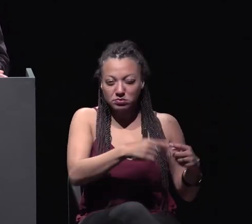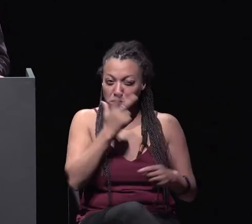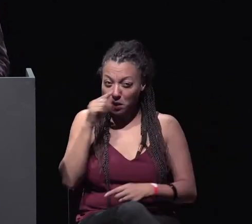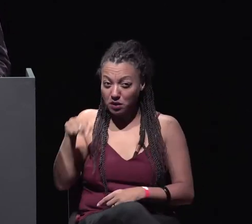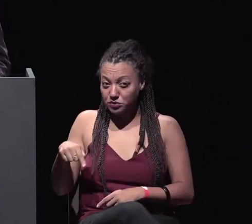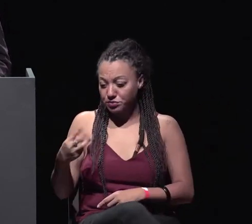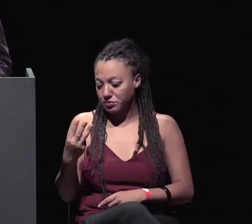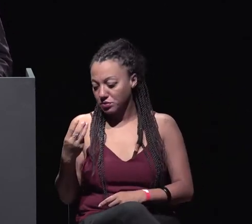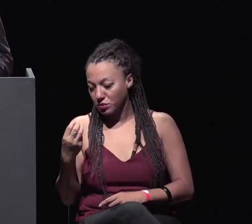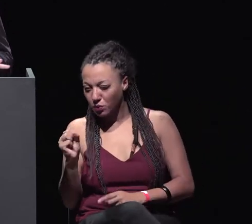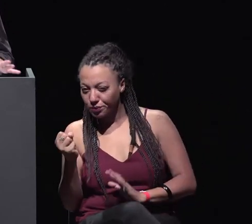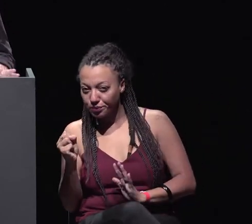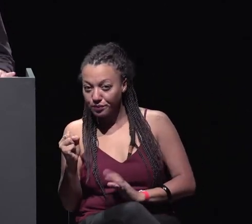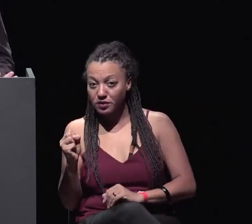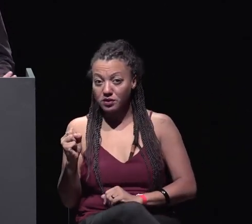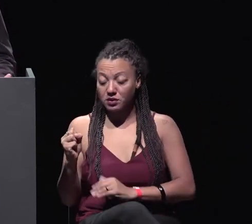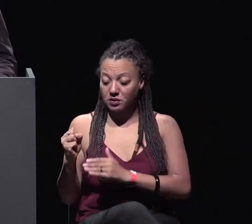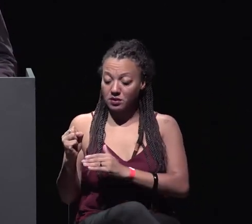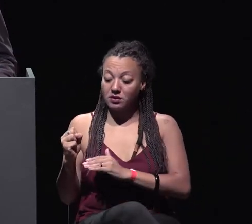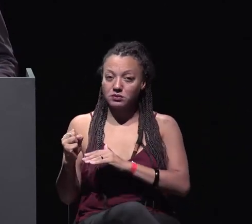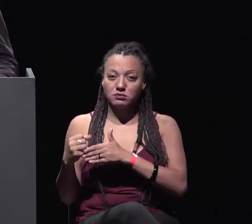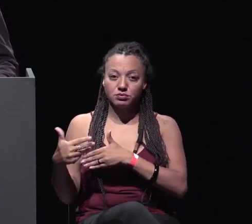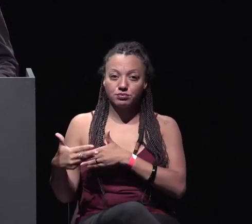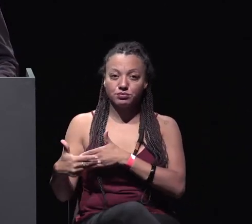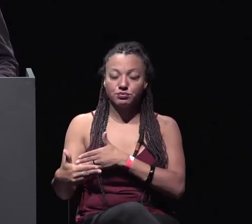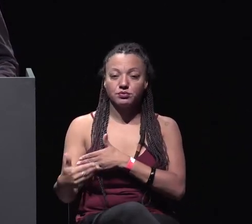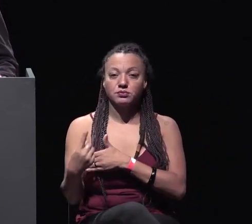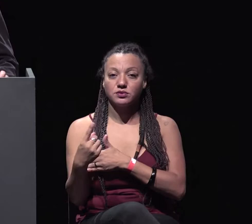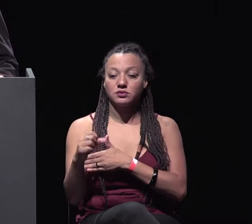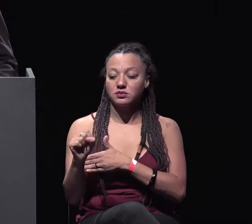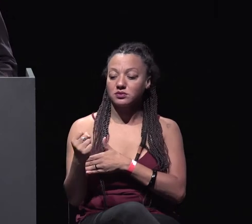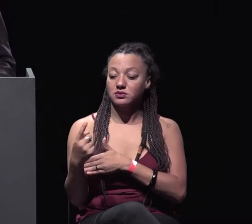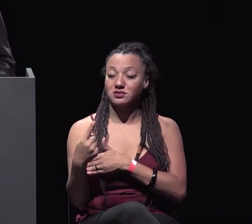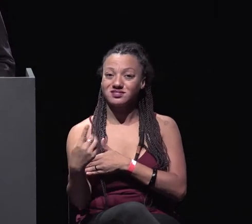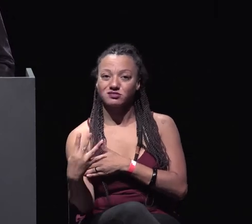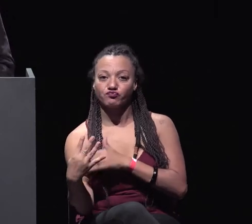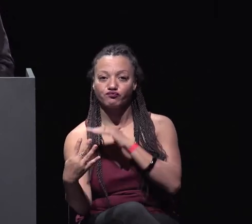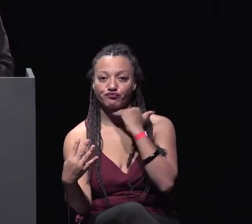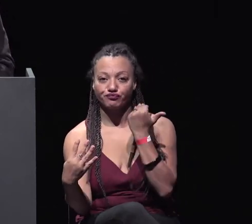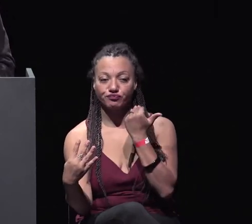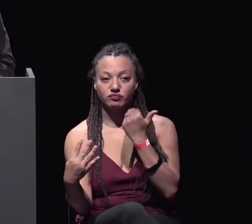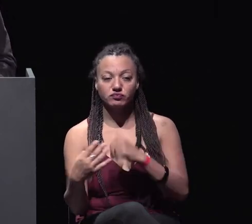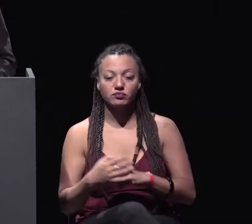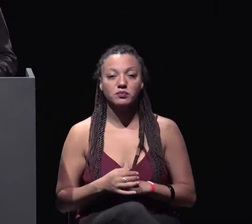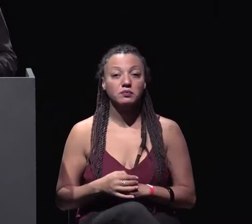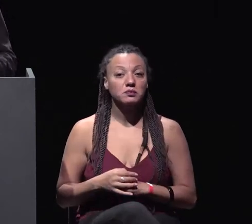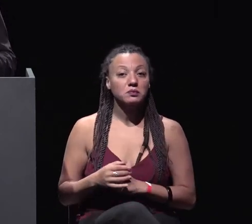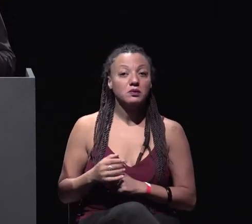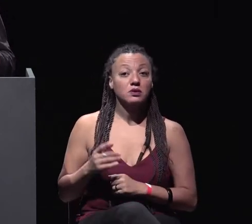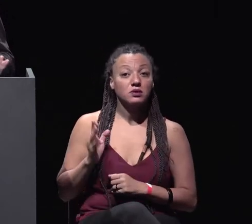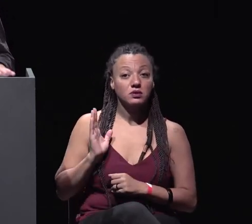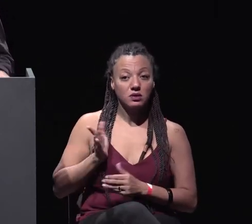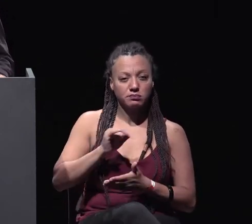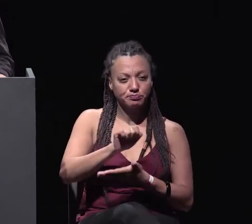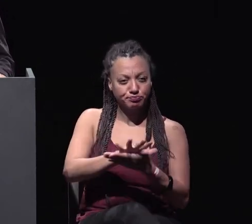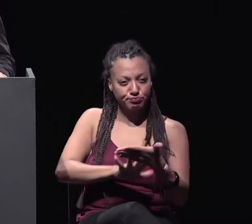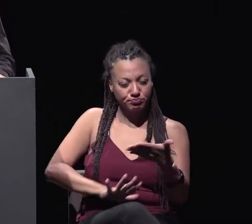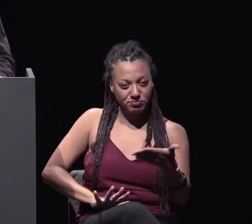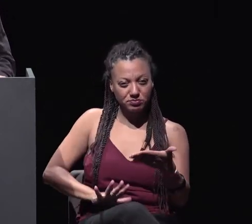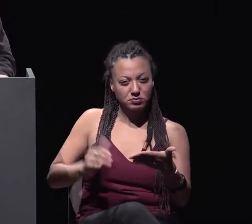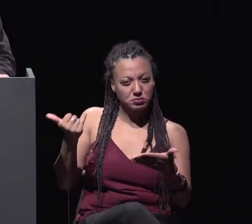provavelmente 38 ea data de seu falecimento em 1814 existe um relato escrito por volta de